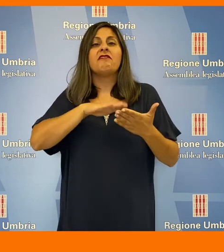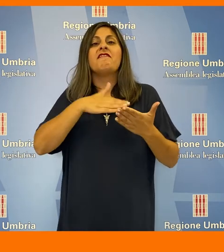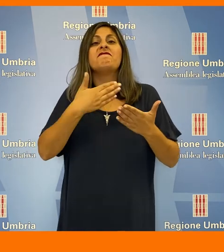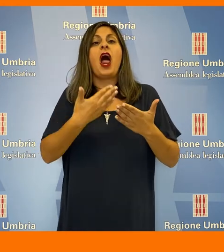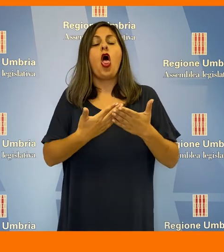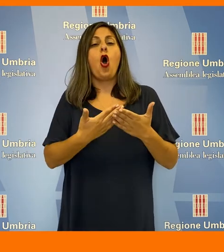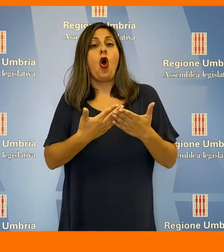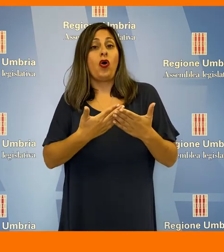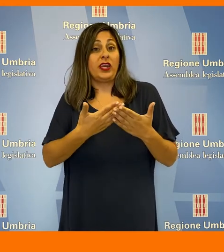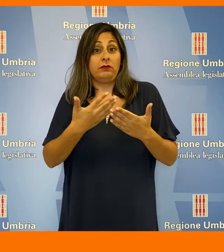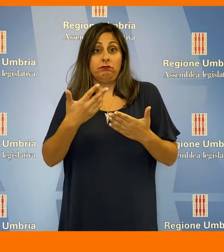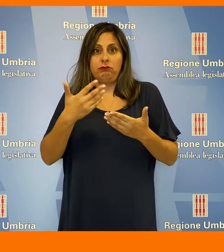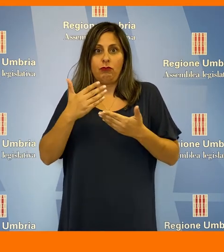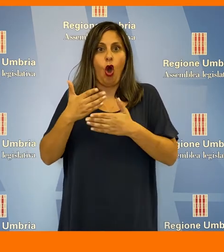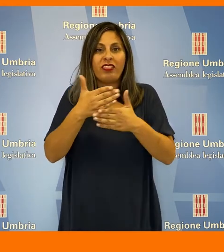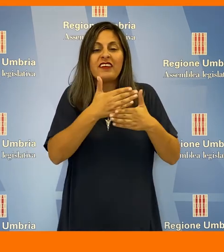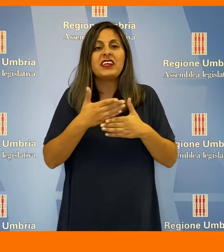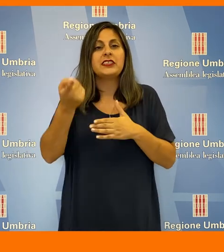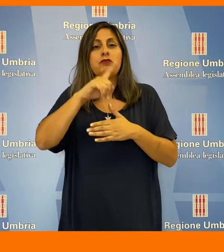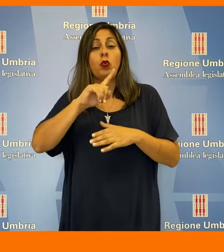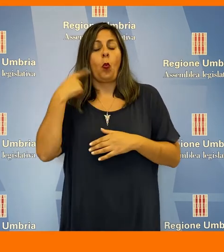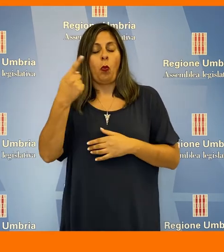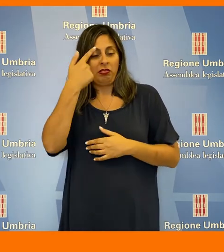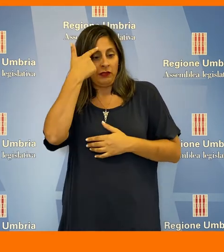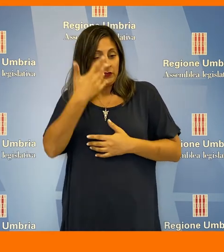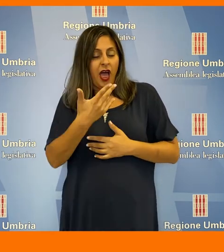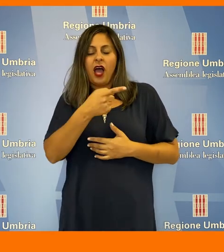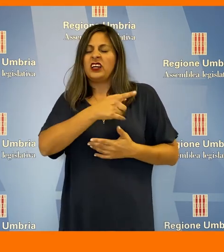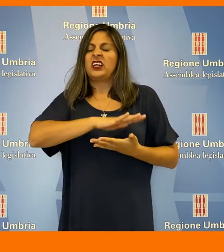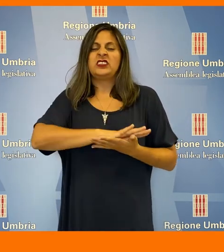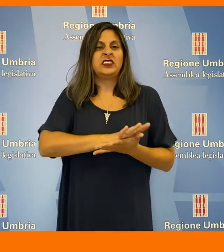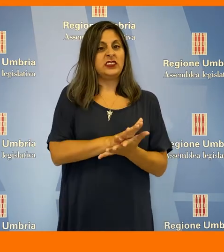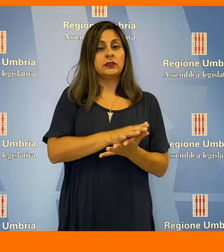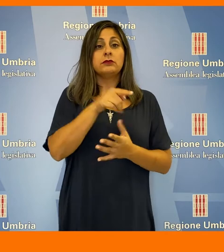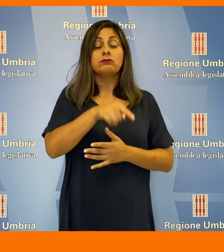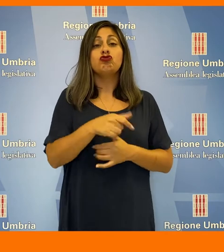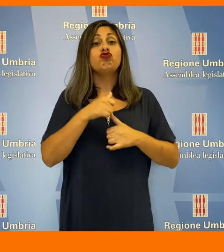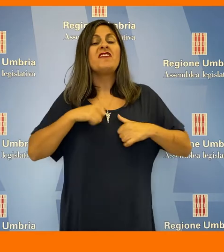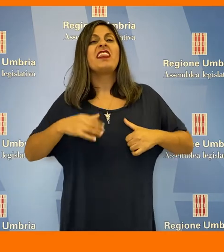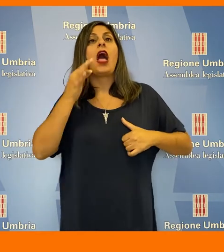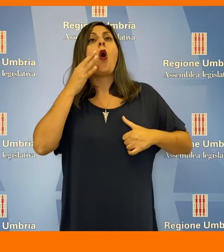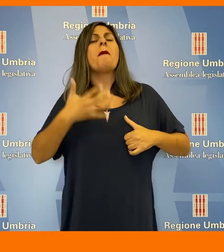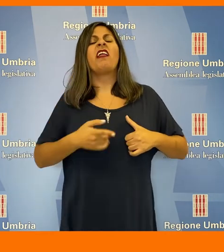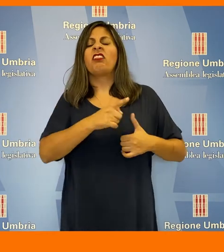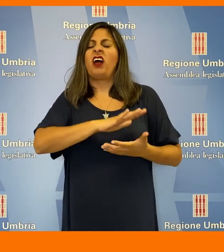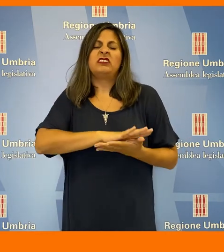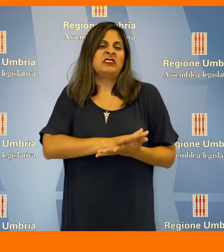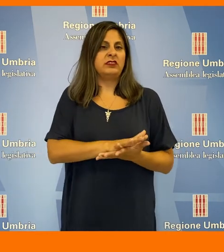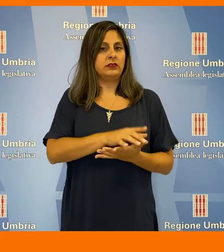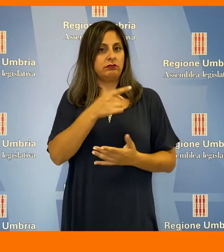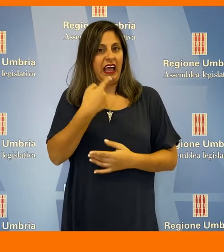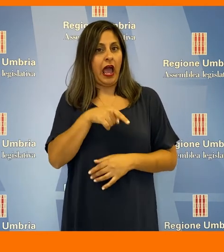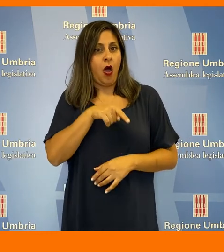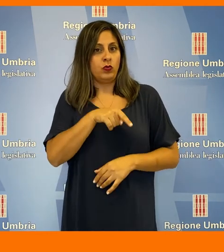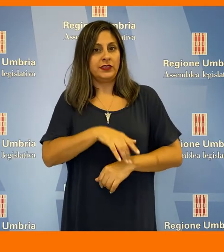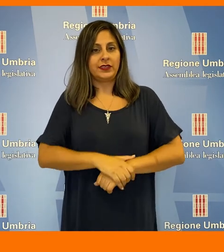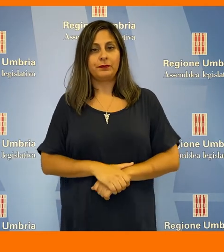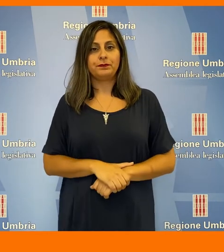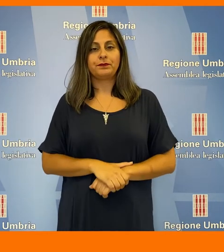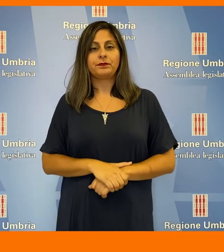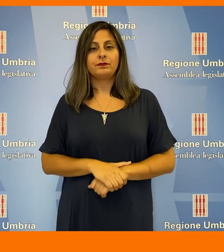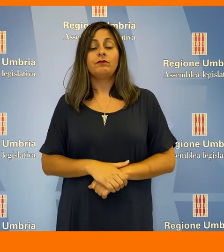valori socialmente condivisi e collettivamente riconosciuti, uno sfregio a civiltà e umanità.